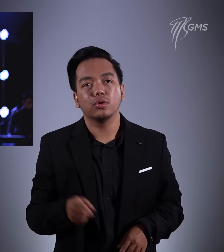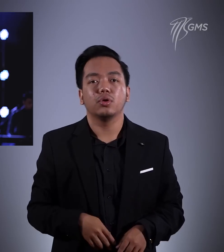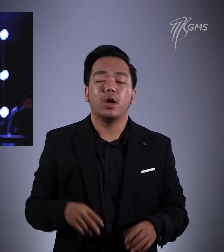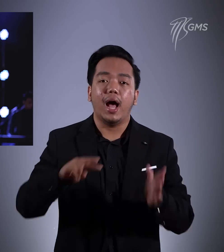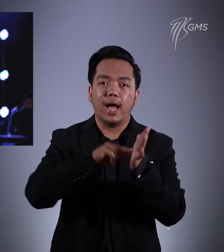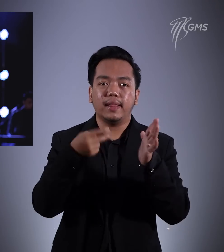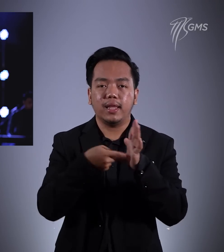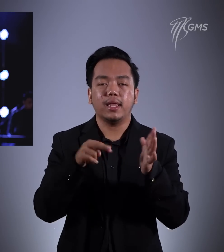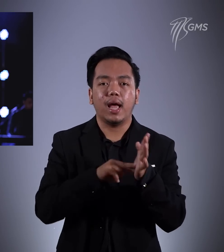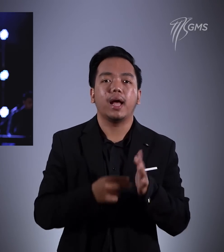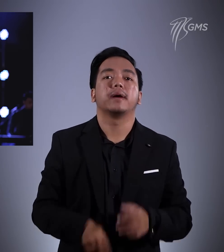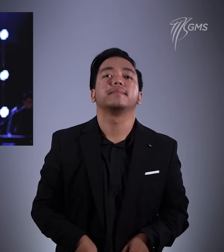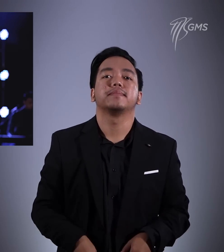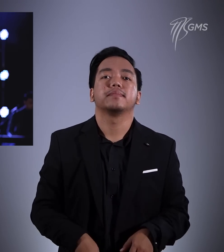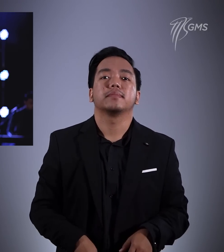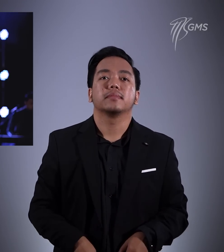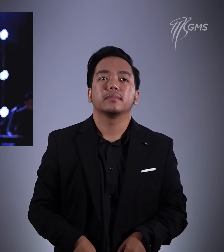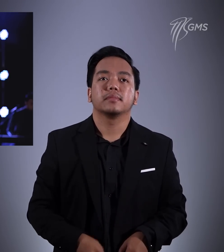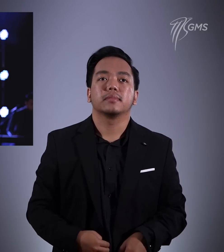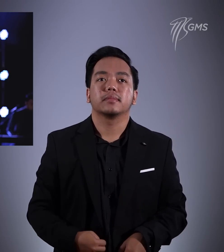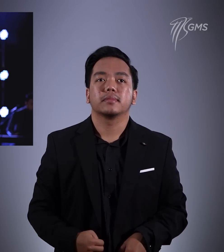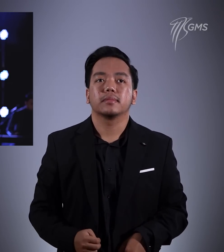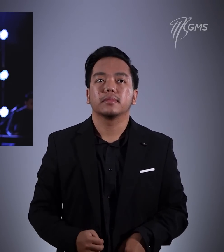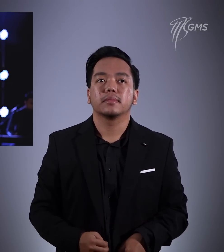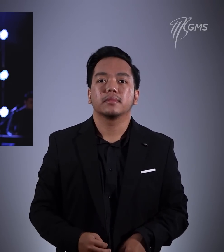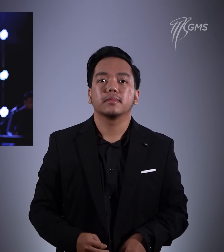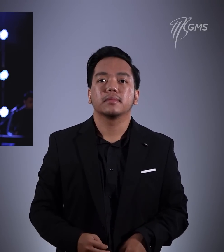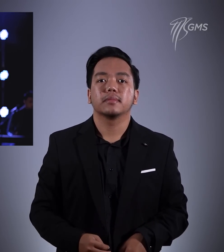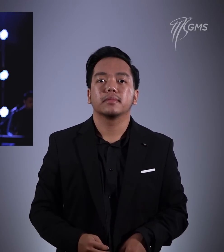your power and your providence to me. Your provision to me.